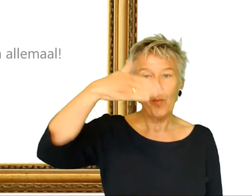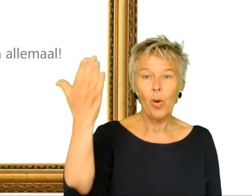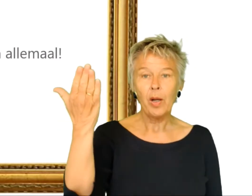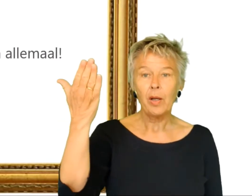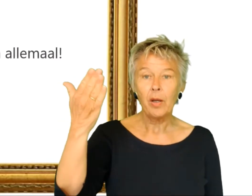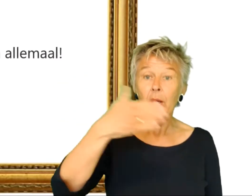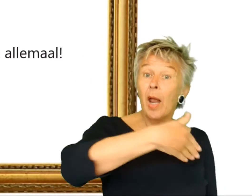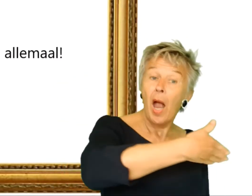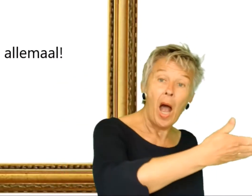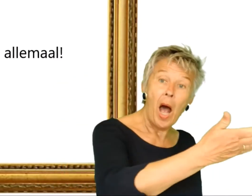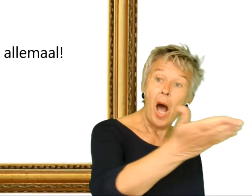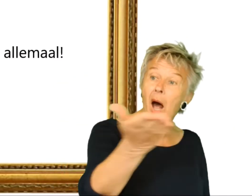Goeiemorgen